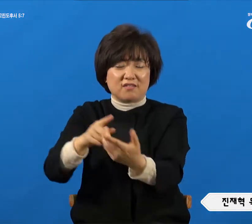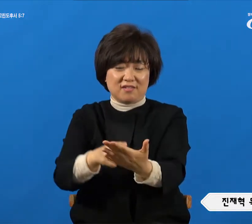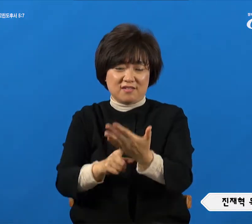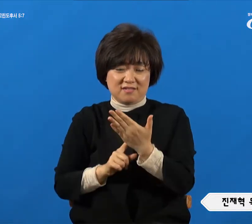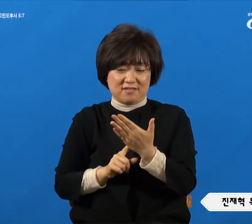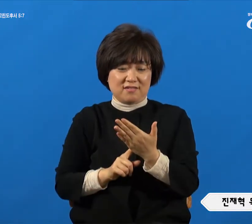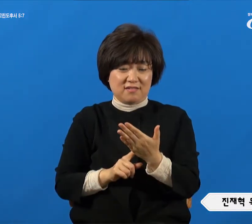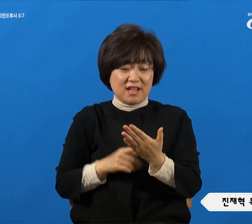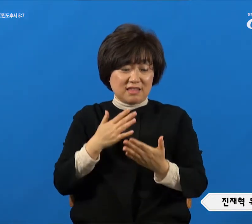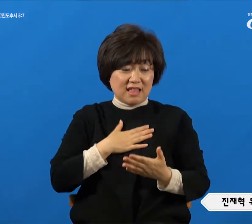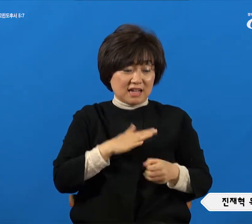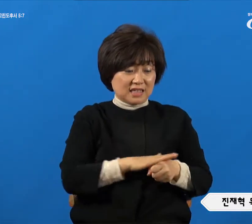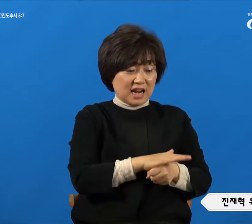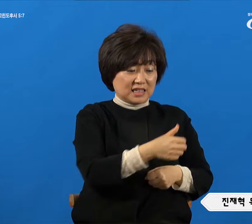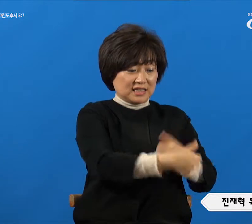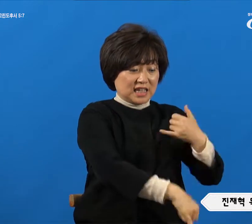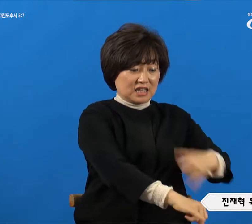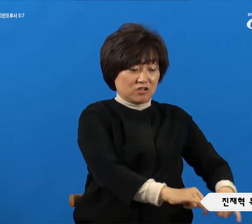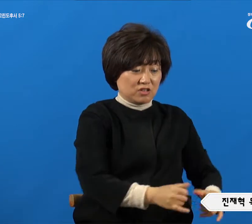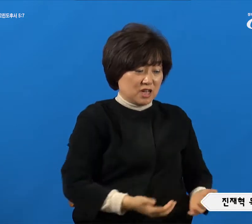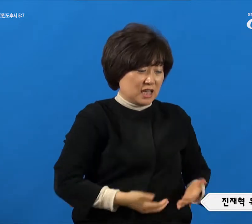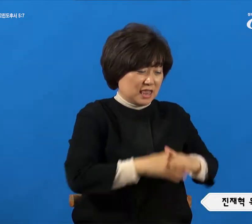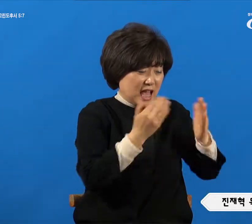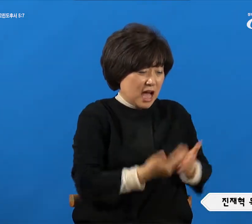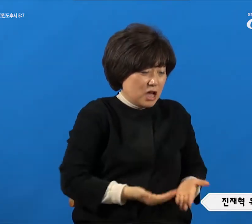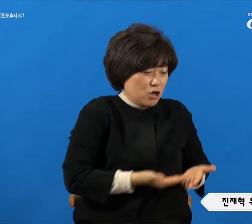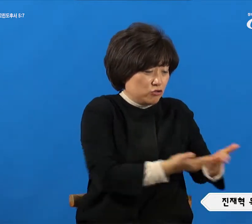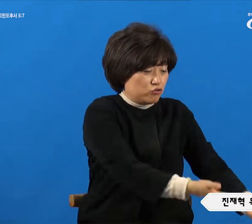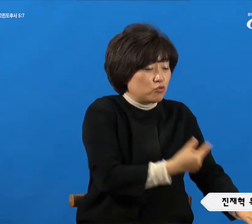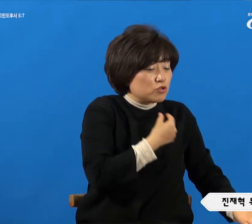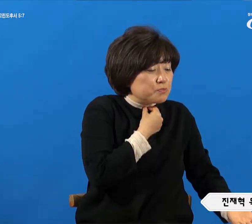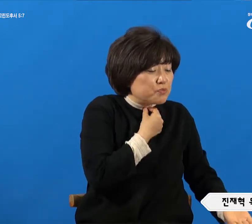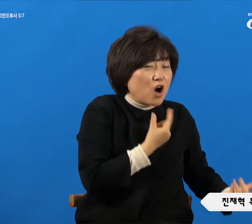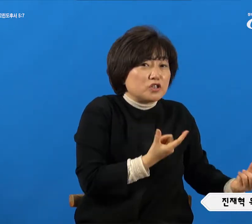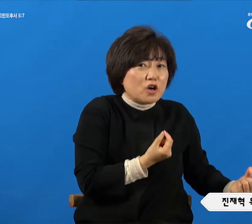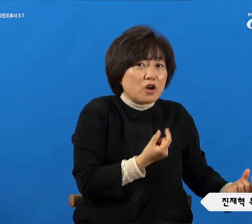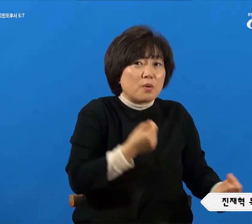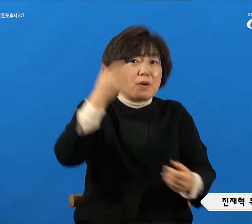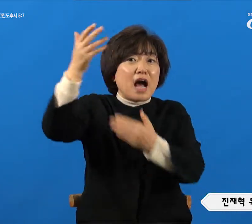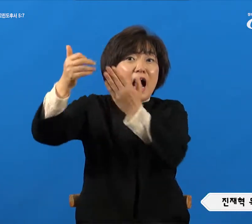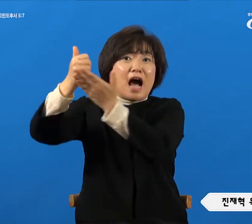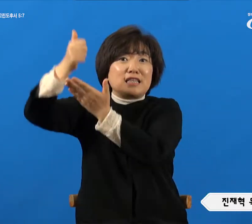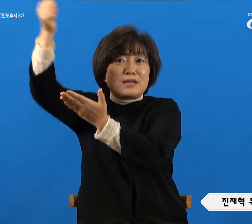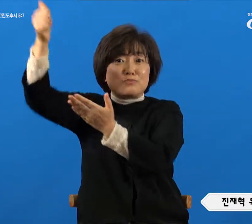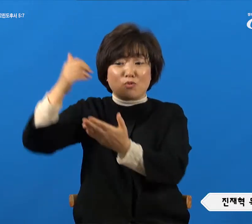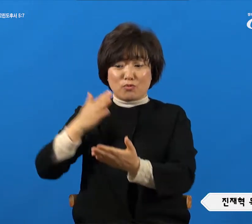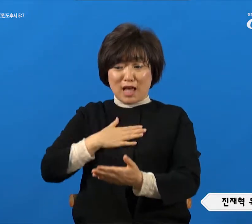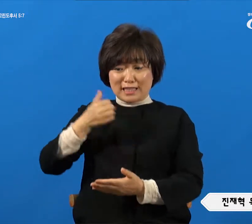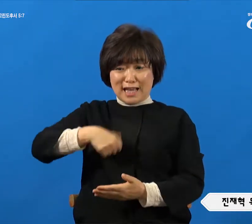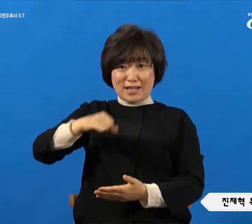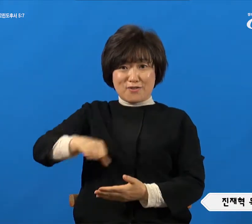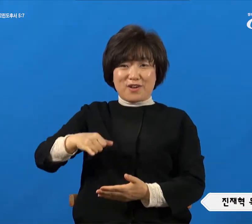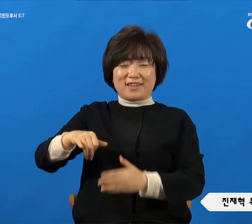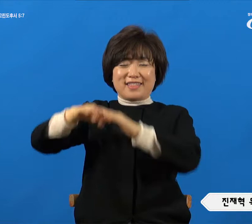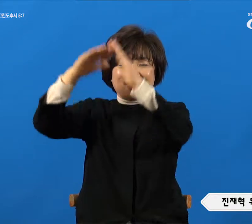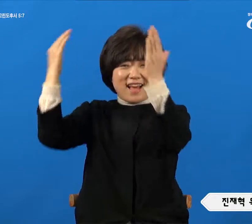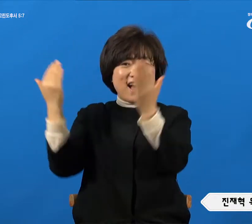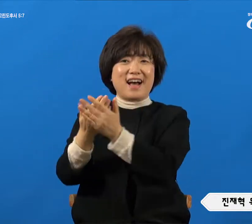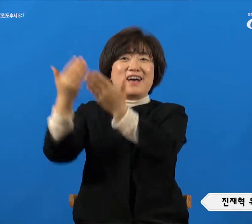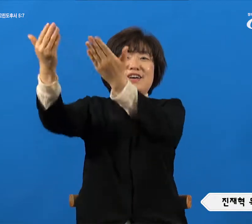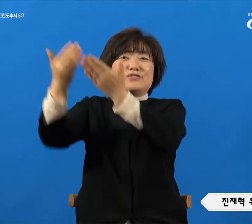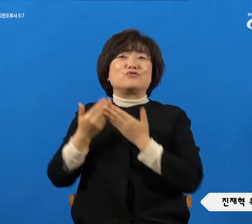자녀를 향해 다 나눠주고 싶고 축복하고 사랑하시는 하나님 아버지의